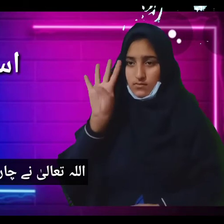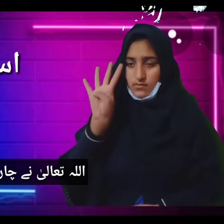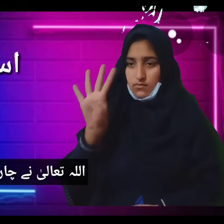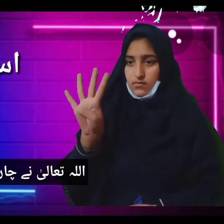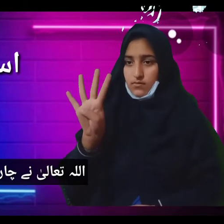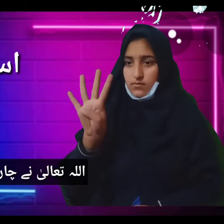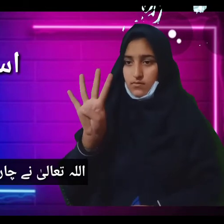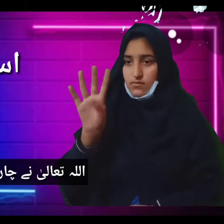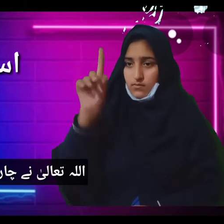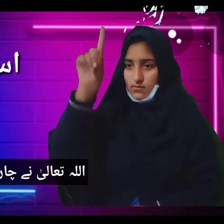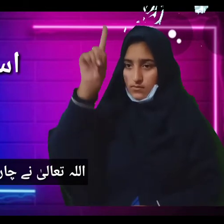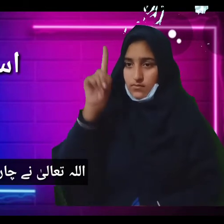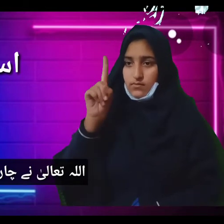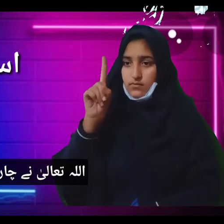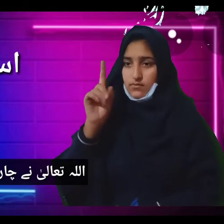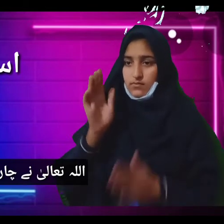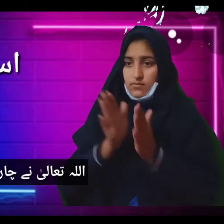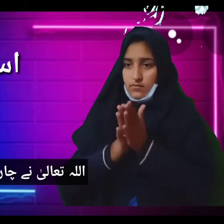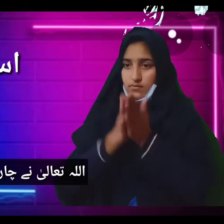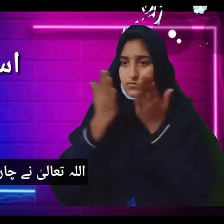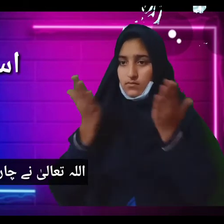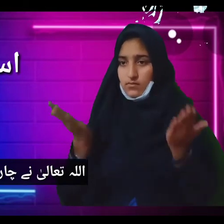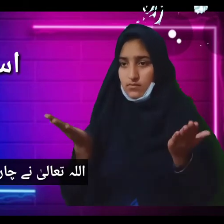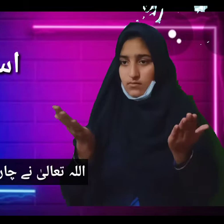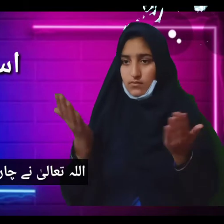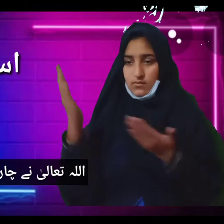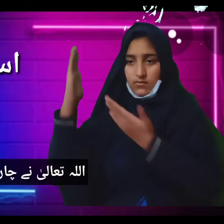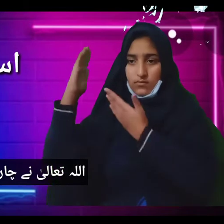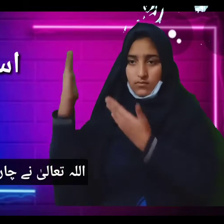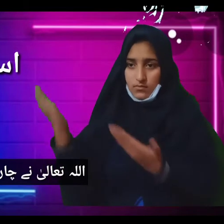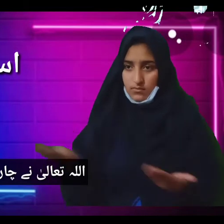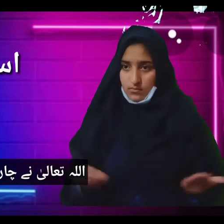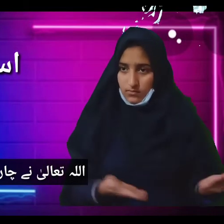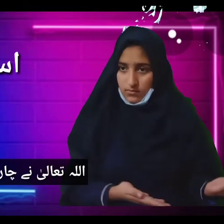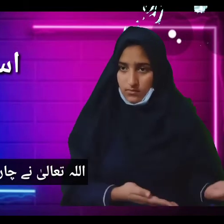चार इस्लामी किताबें नाज़िल की।